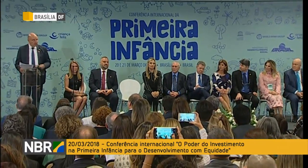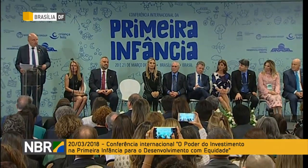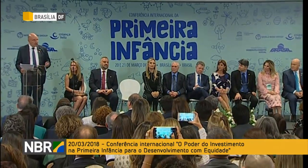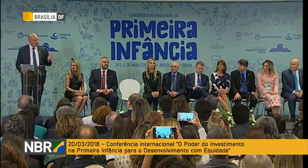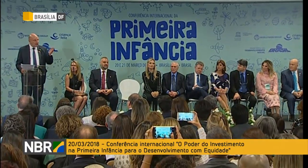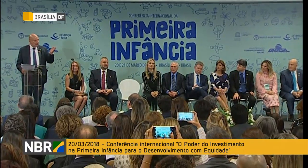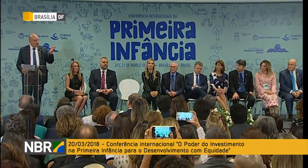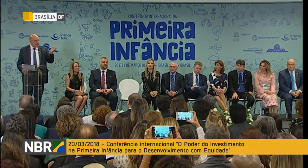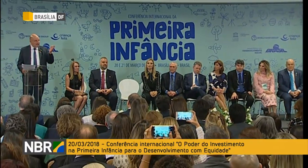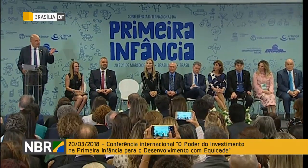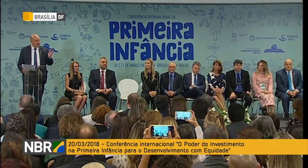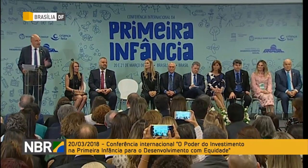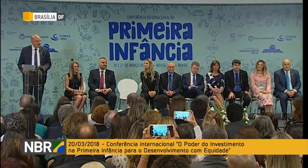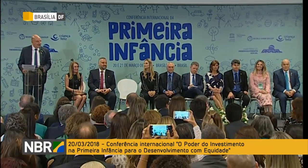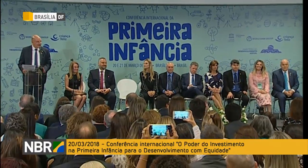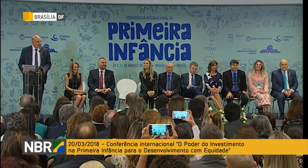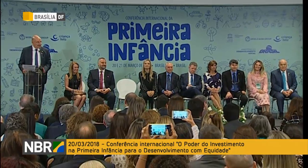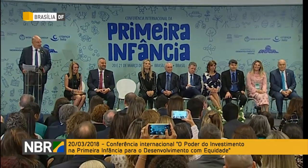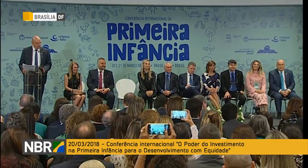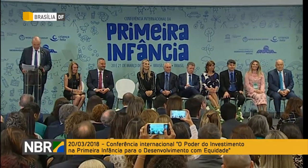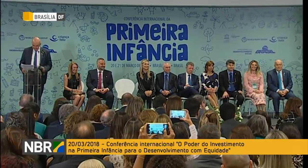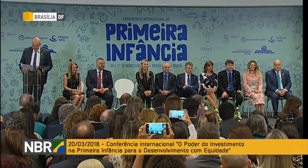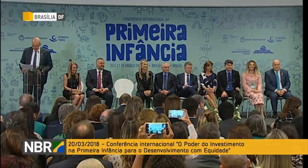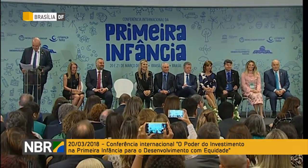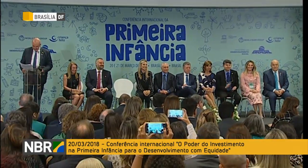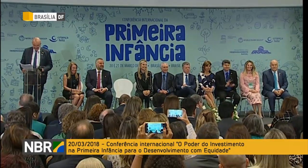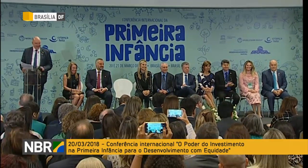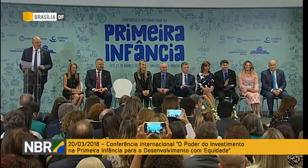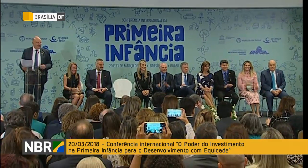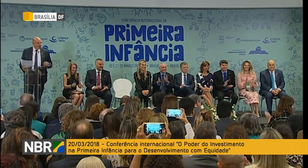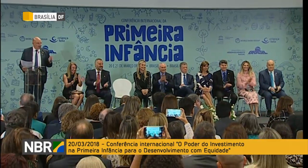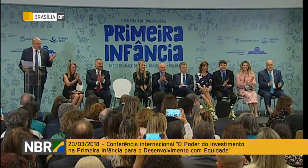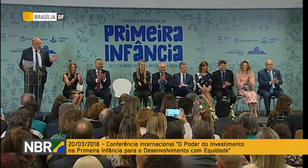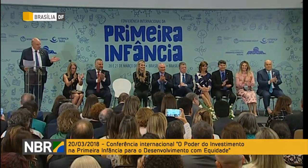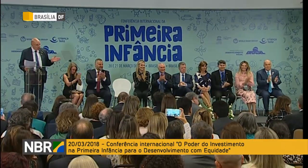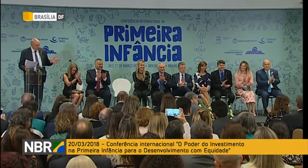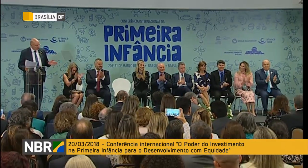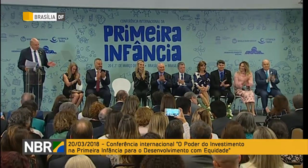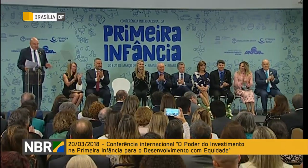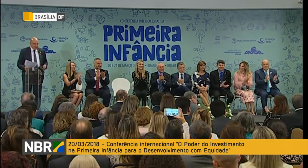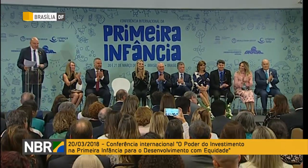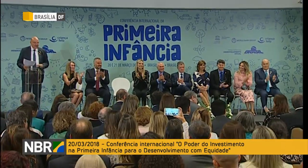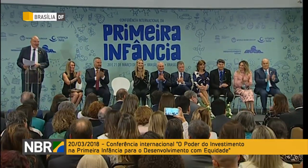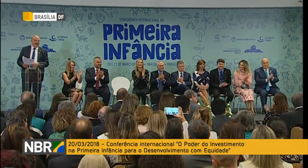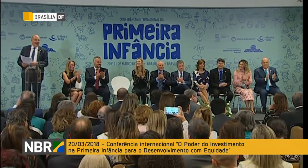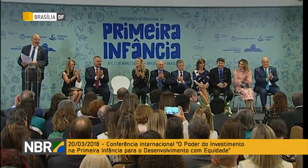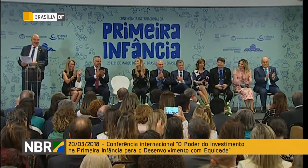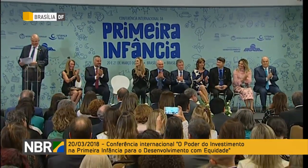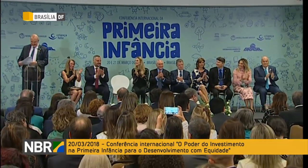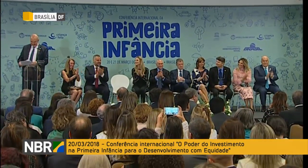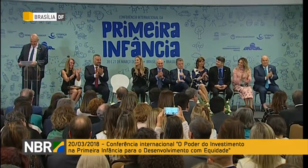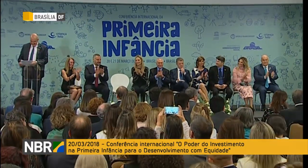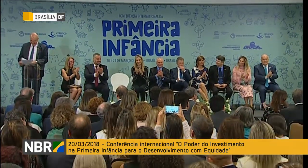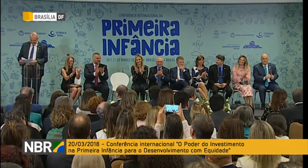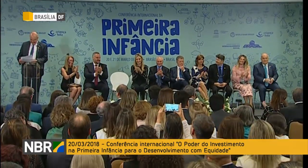a nova doutora que tem lá em casa, a Alessandra, minha mulher também, que doutora em desenvolvimento infantil.